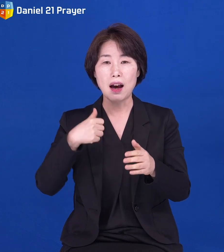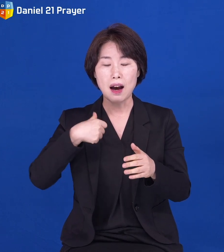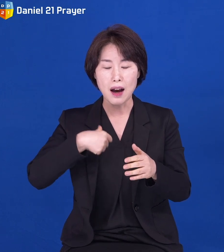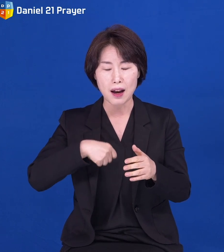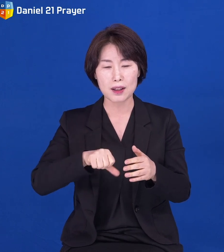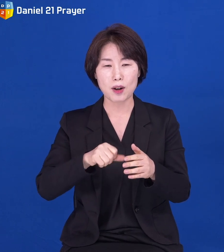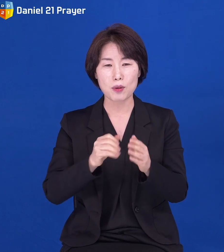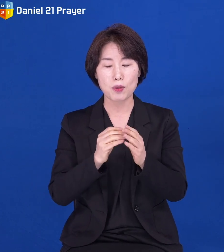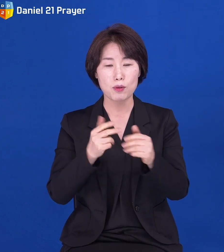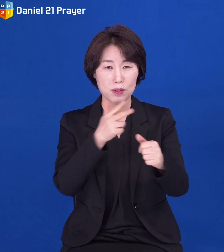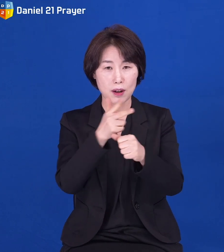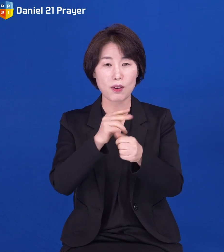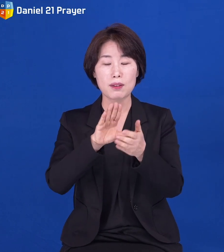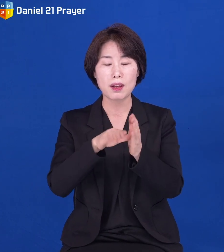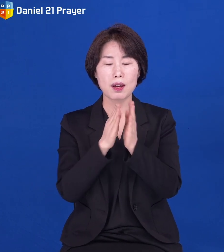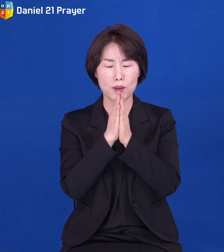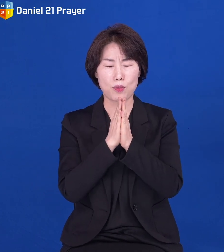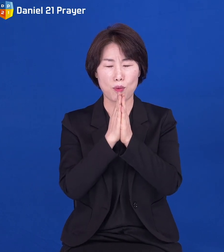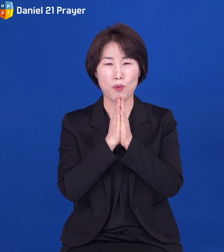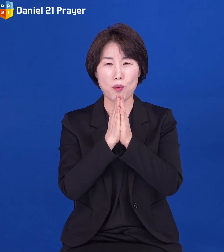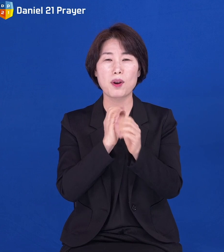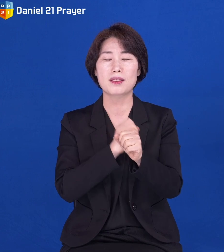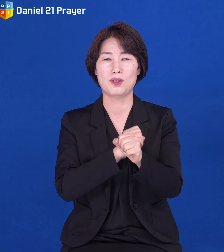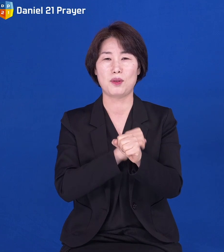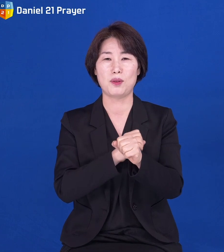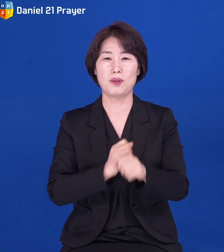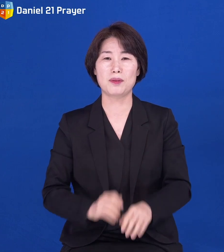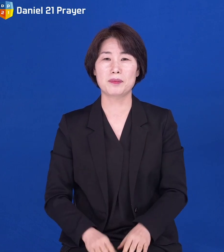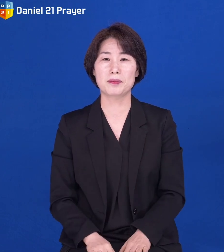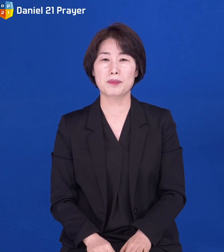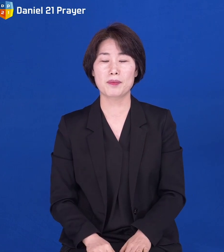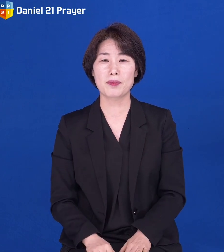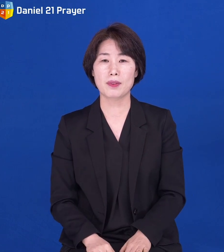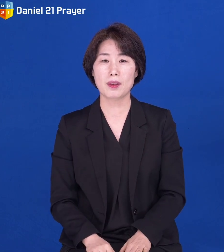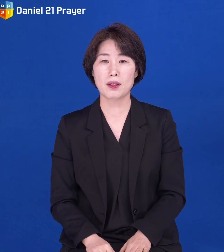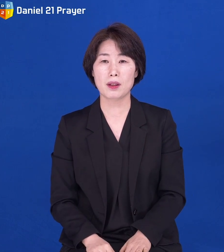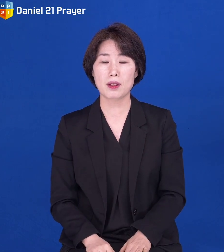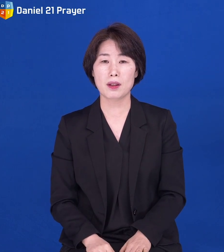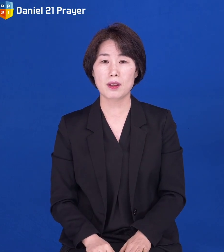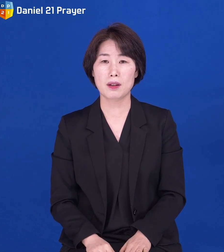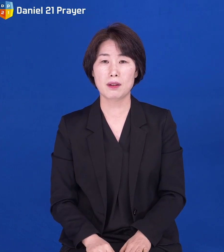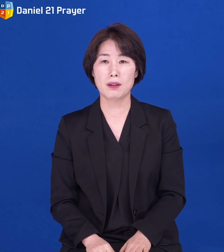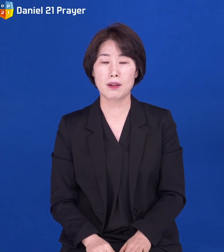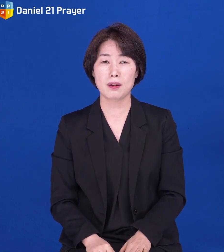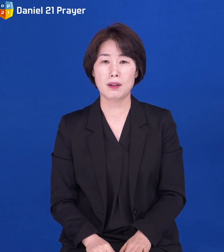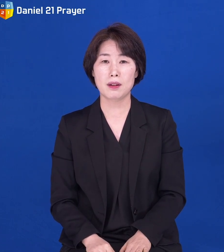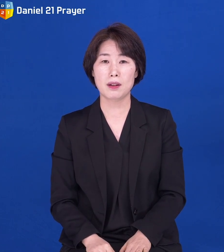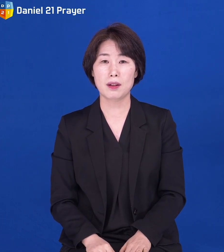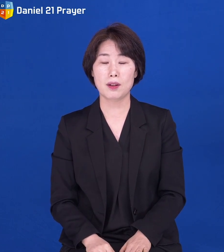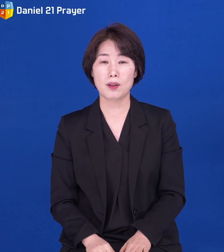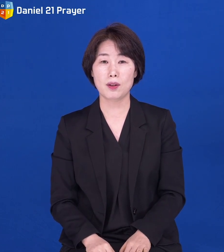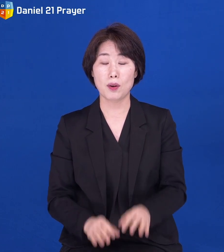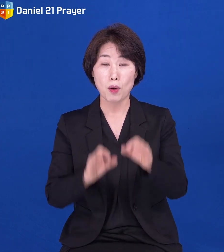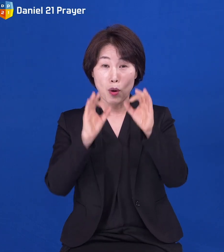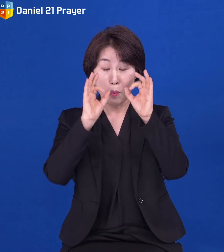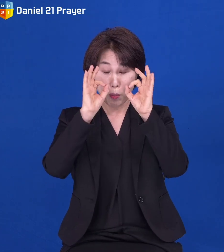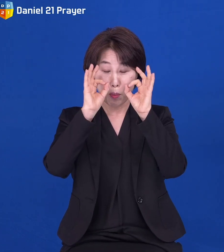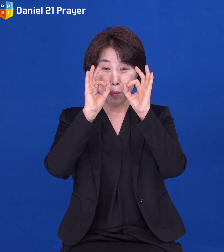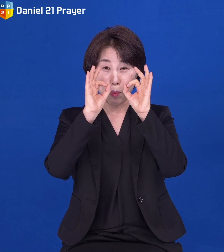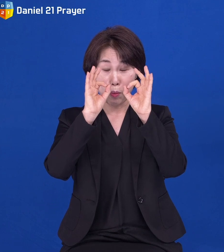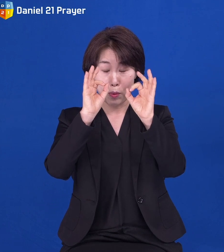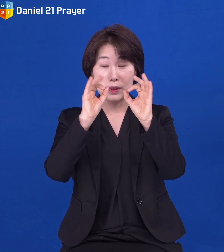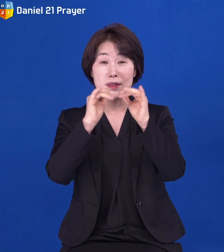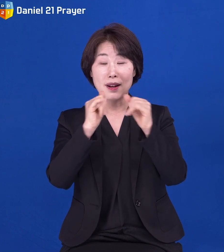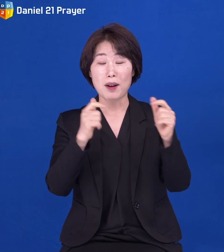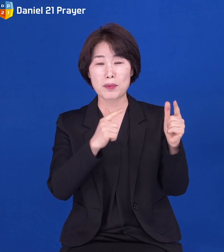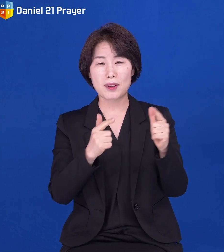했는데, 기도하면서 이제 촬영을 하게 했는데, 이게 너무 그 보시는 분들이 너무